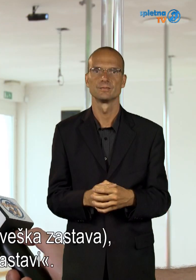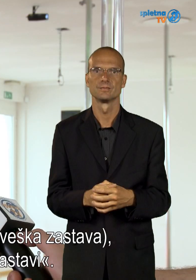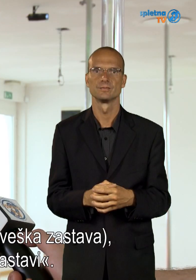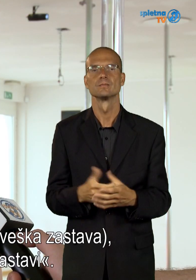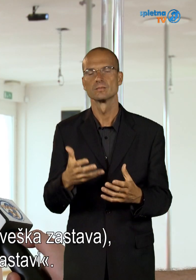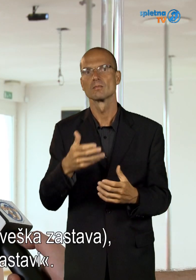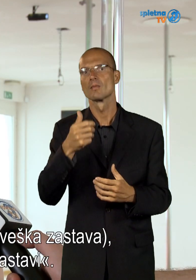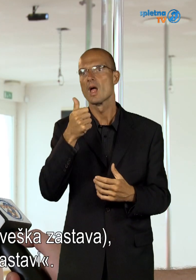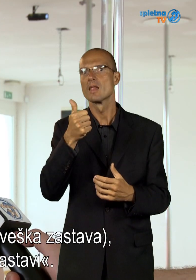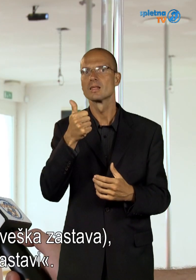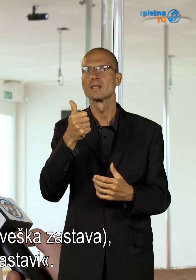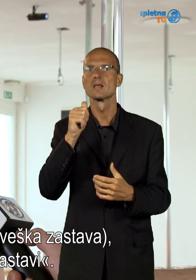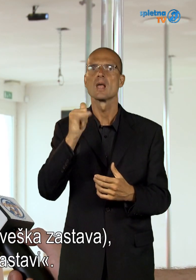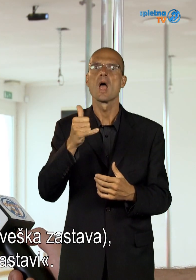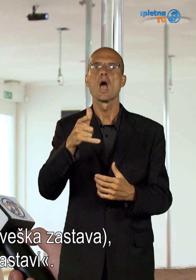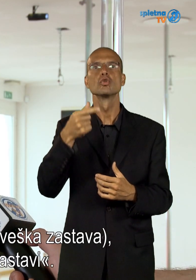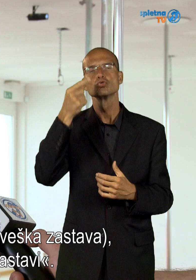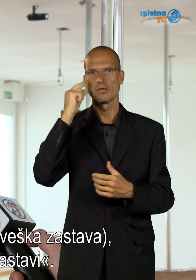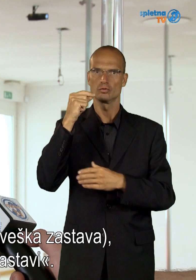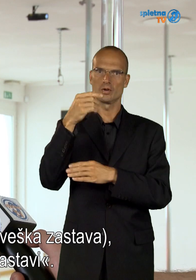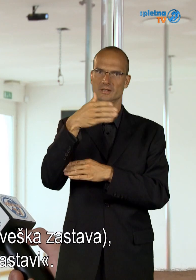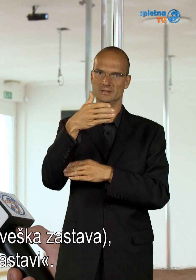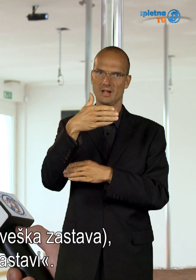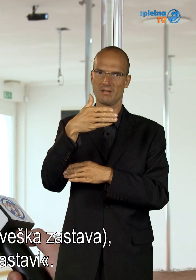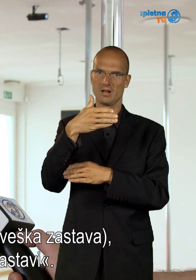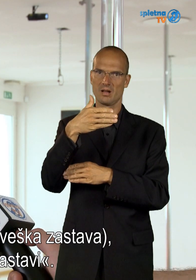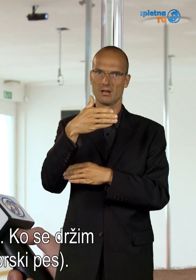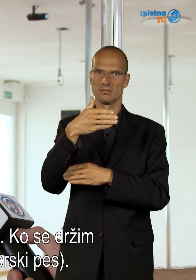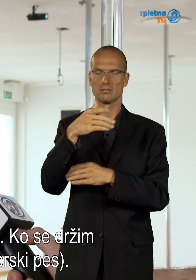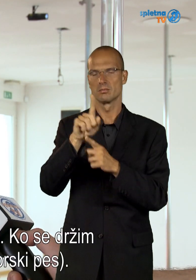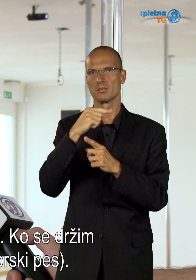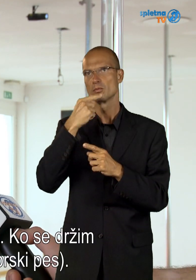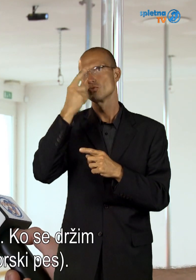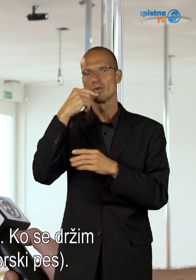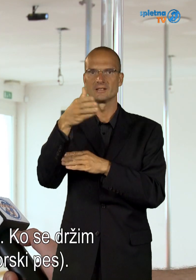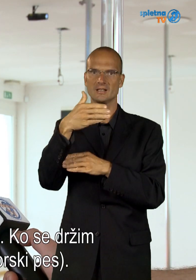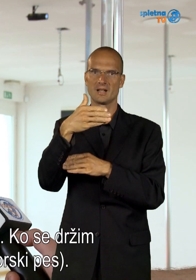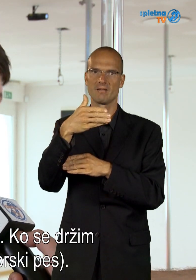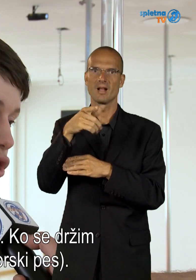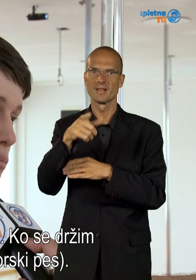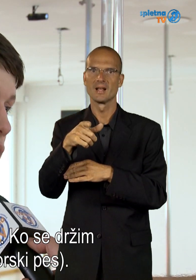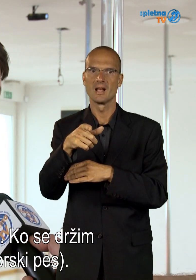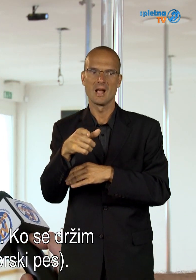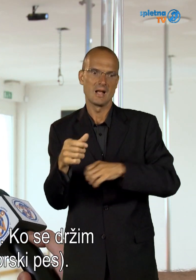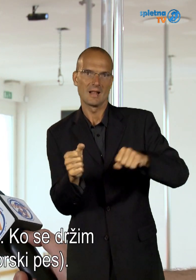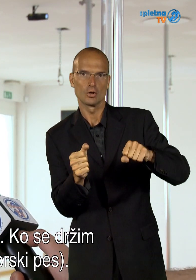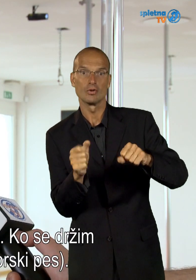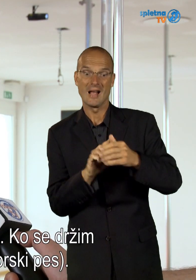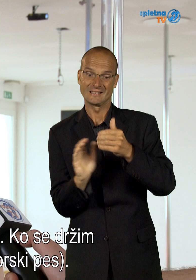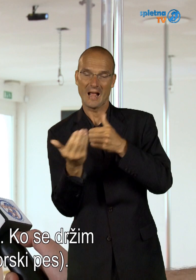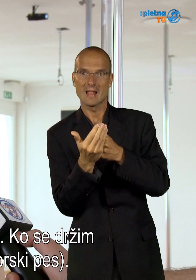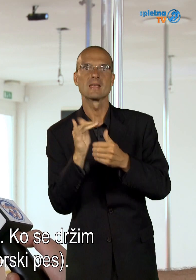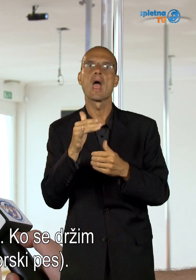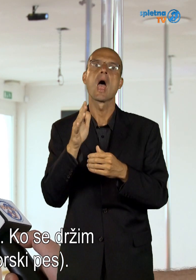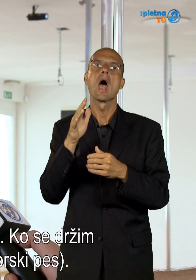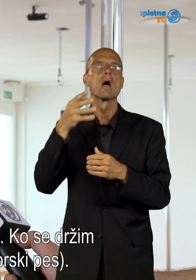Eden je human flag, to, ko stojim v zastavi, s tem upravljam zastava. Tisti, ki se zadržim, je